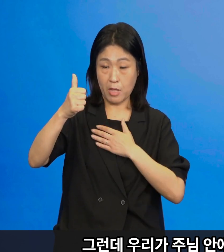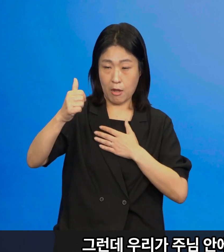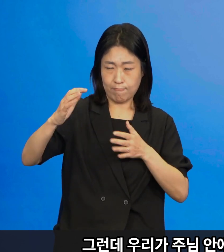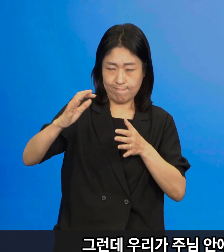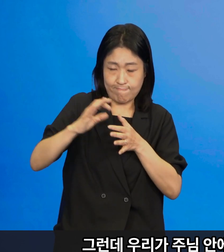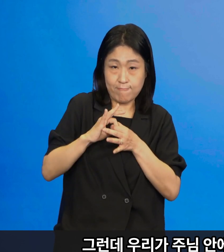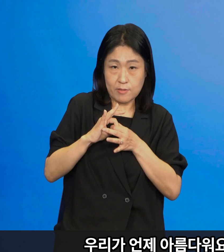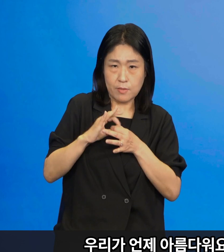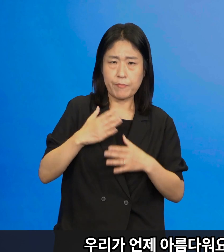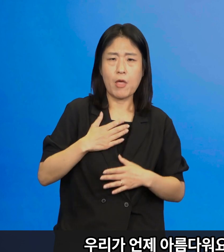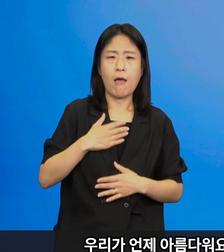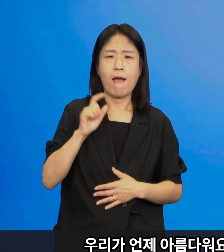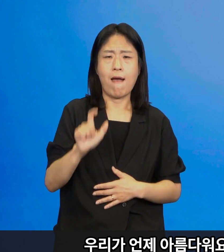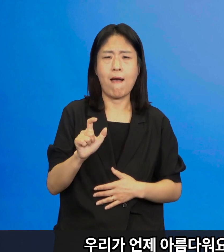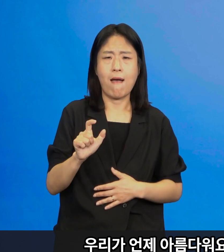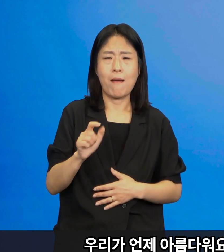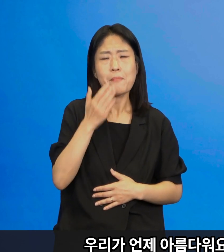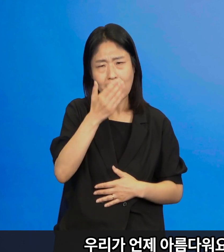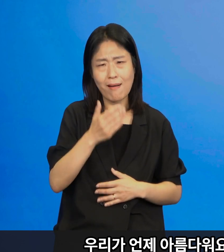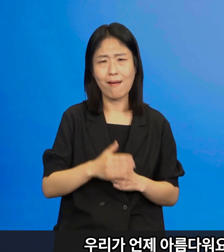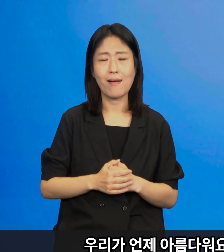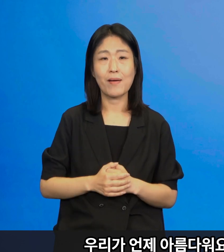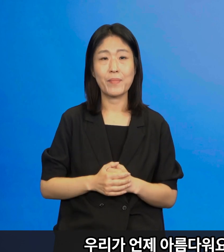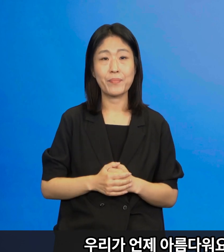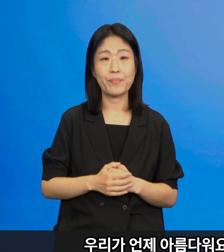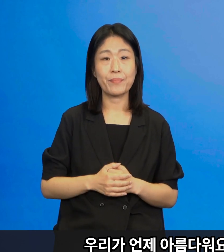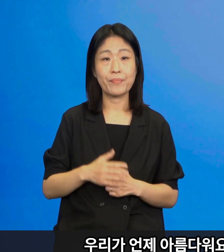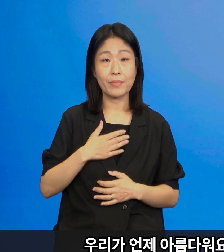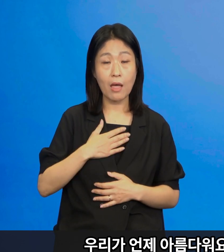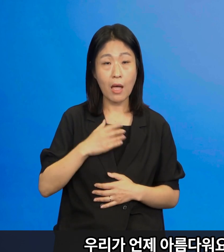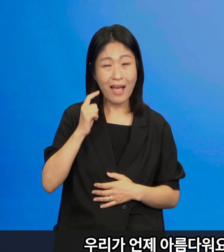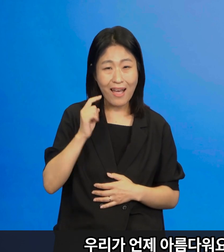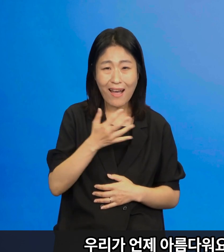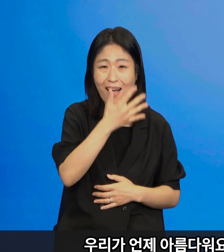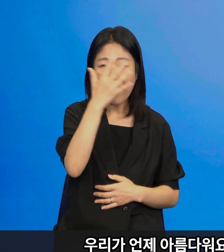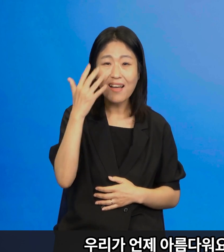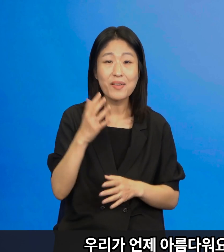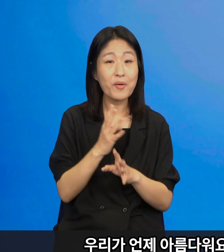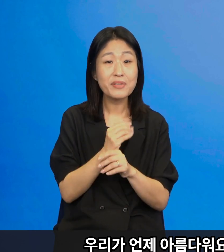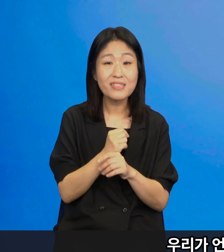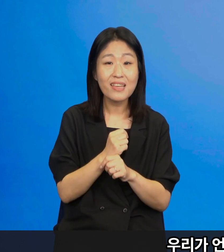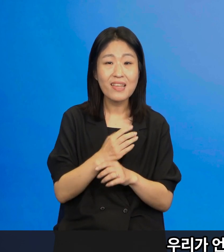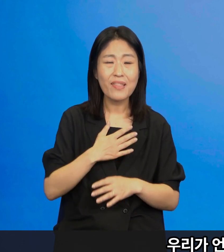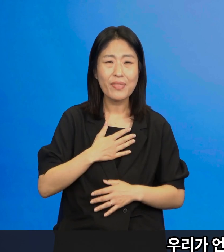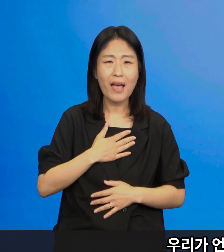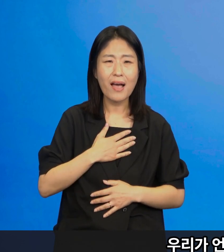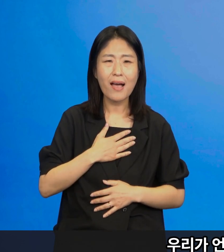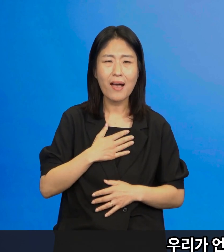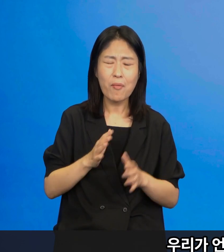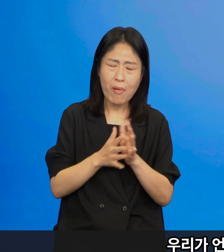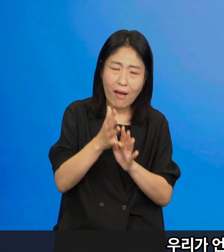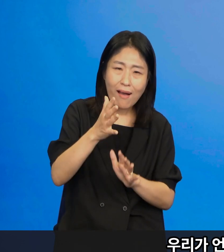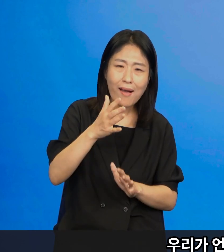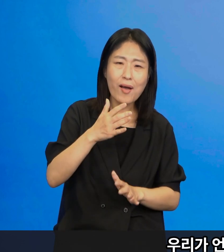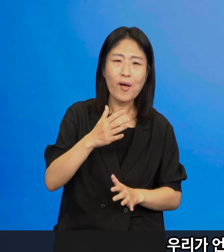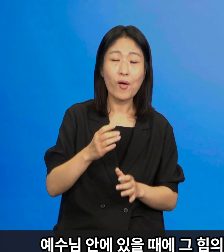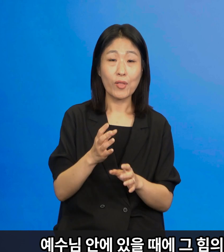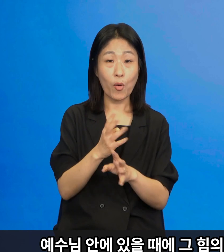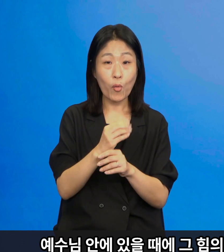강한 것이죠. 우리가 언제 아름다워요? 우리가 언제 빛을 발합니까? 우리가 언제